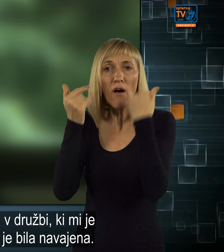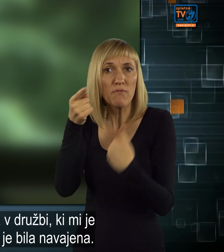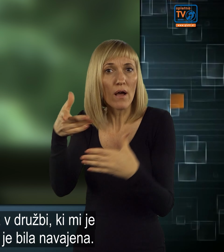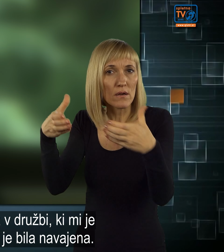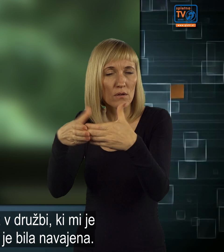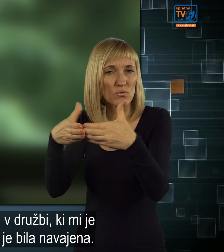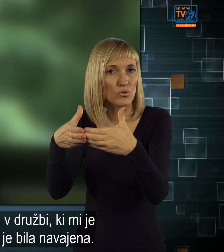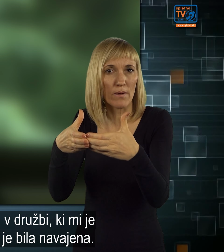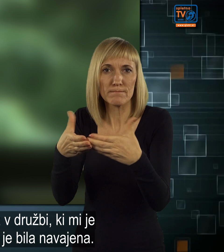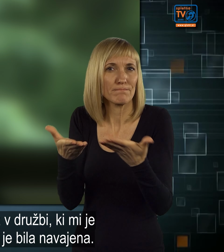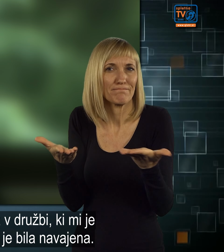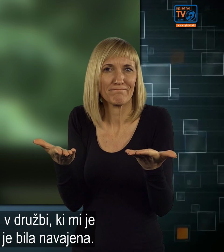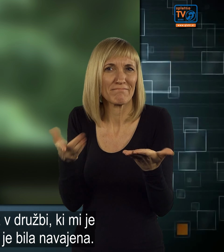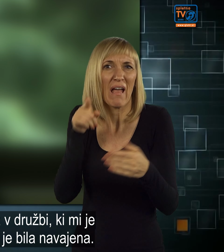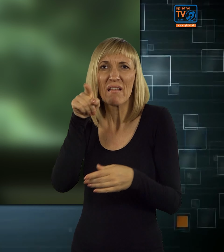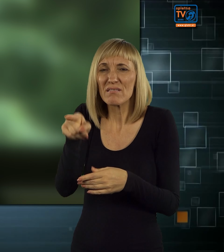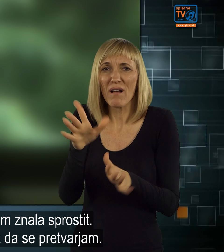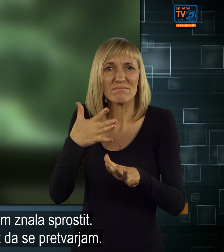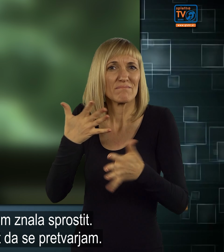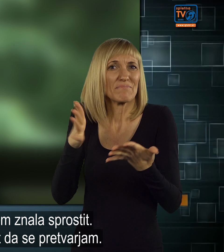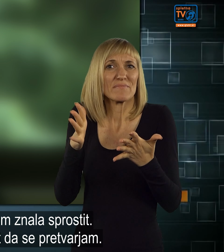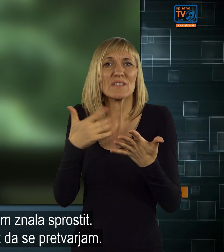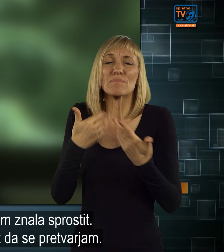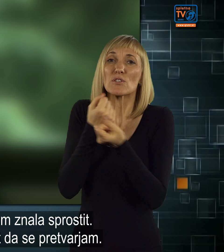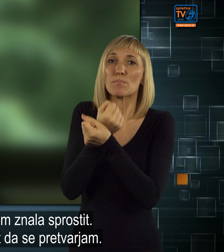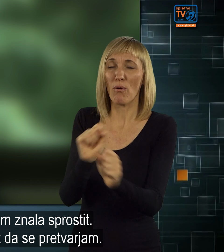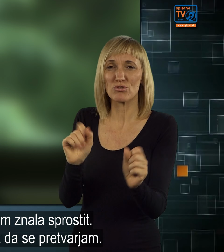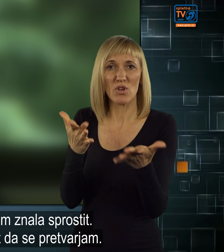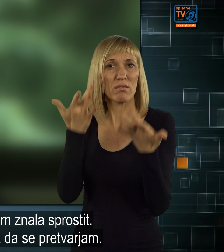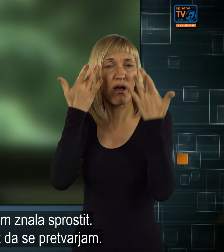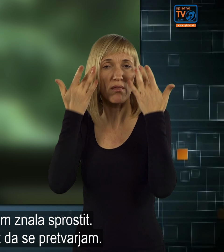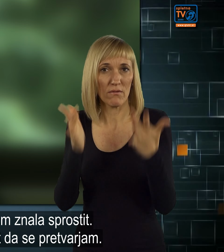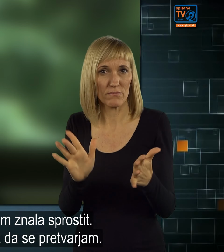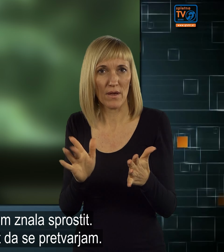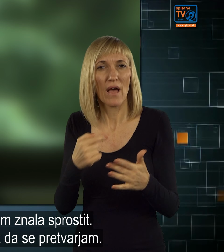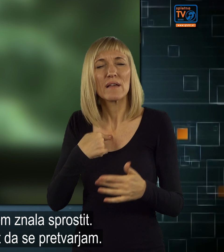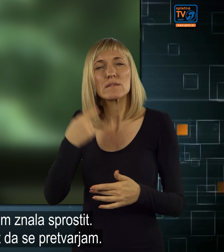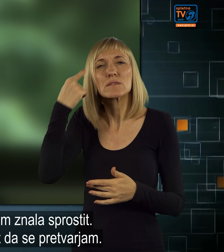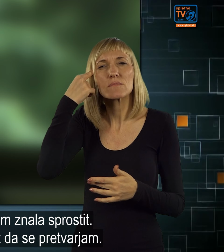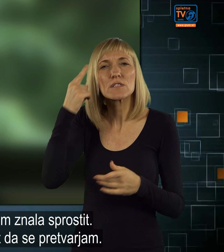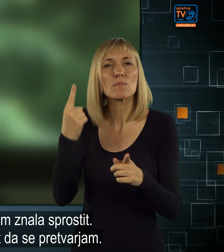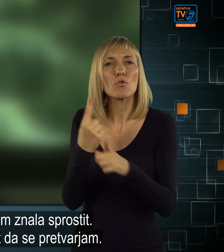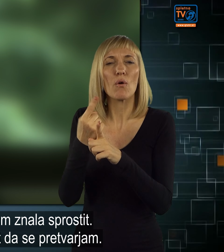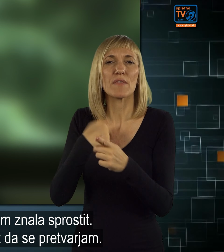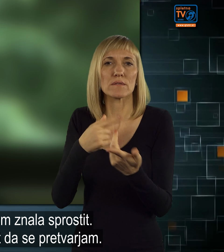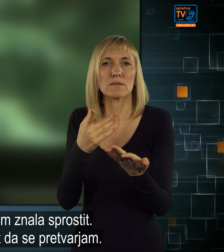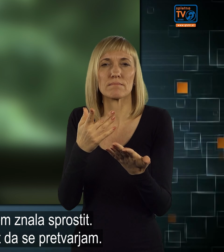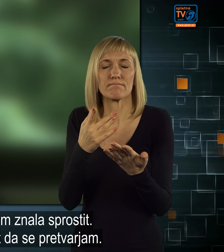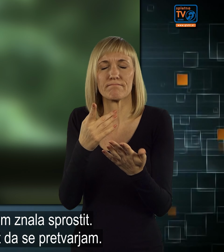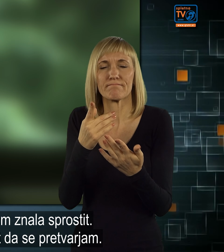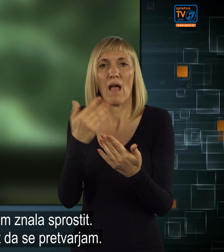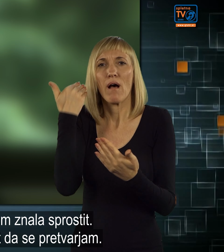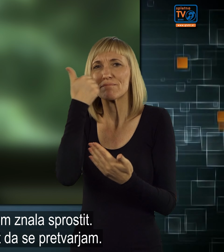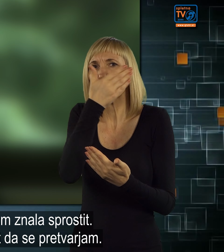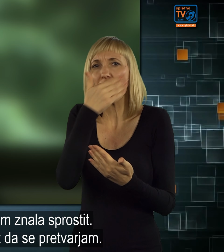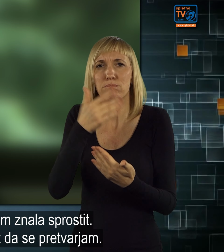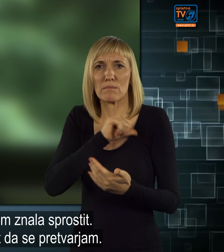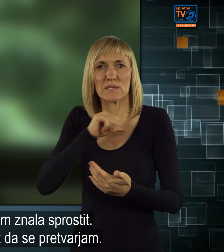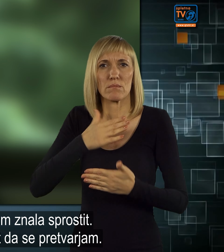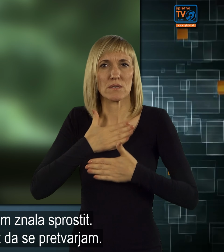je bila navajena, tudi tam se nisem znala sprostiti. Se mi je zdelo, kaj da se pretvarjam.